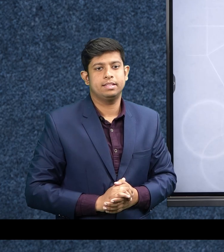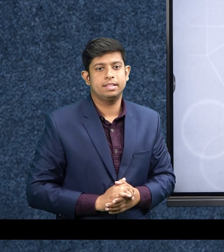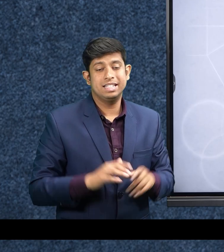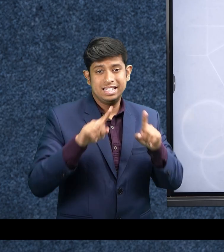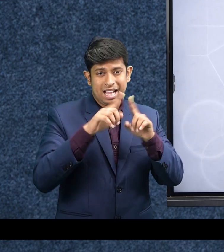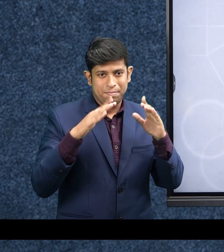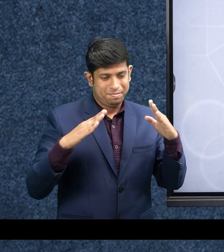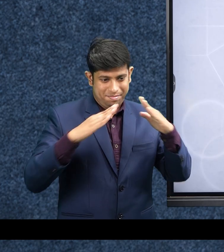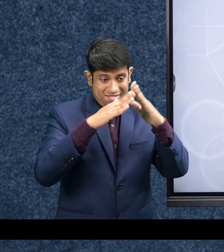बहुभुज,